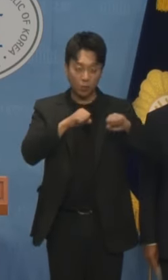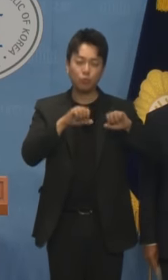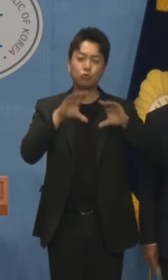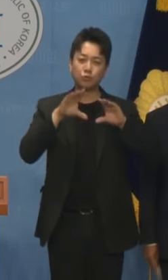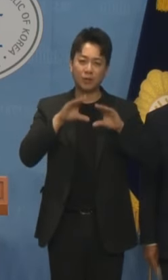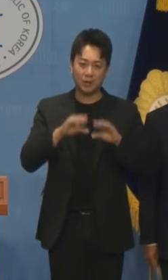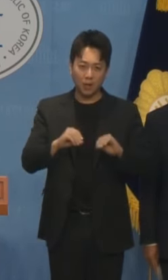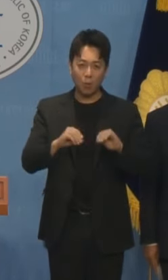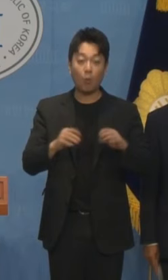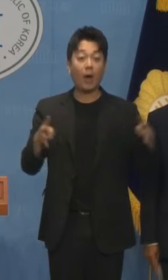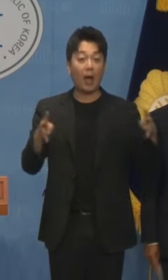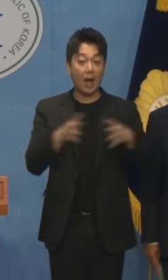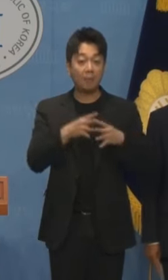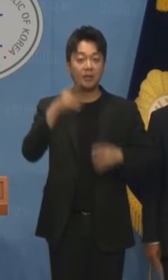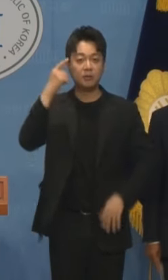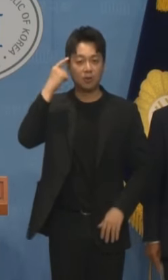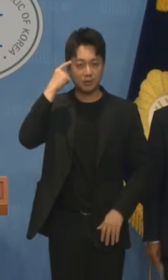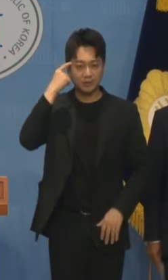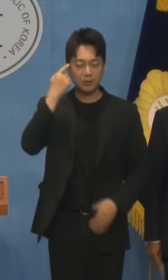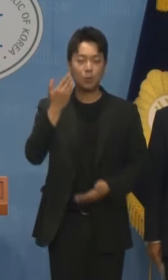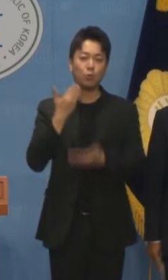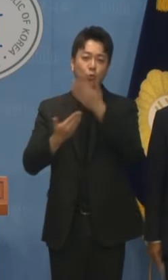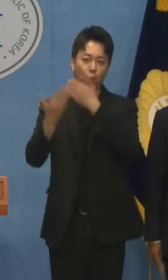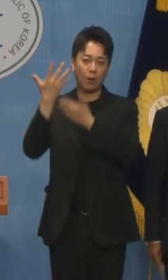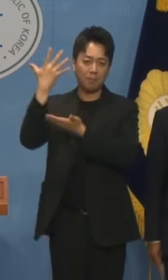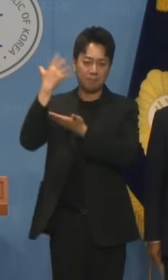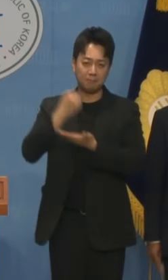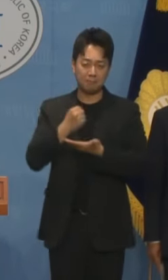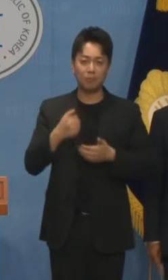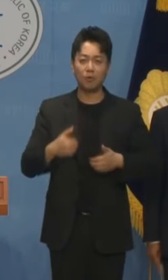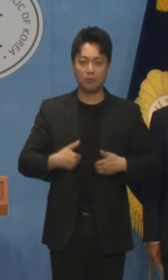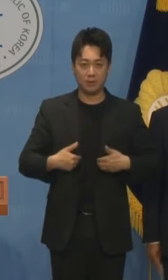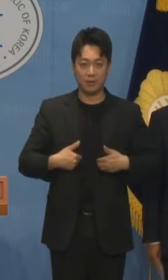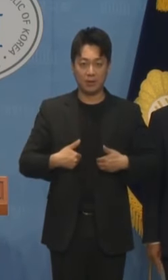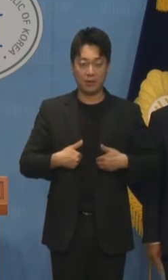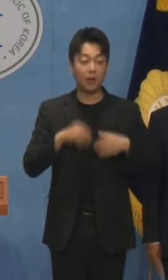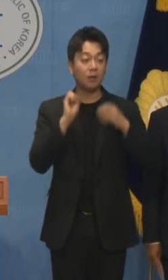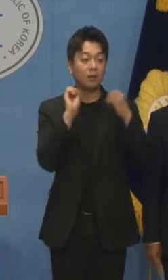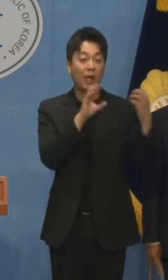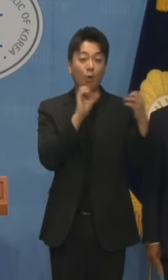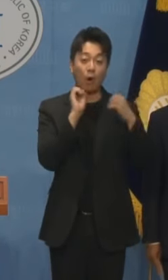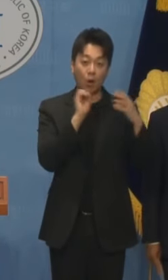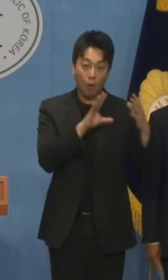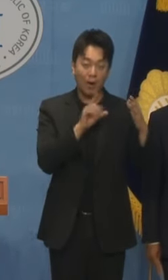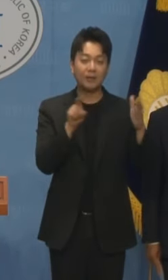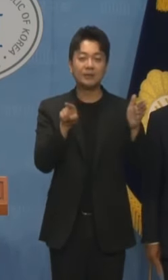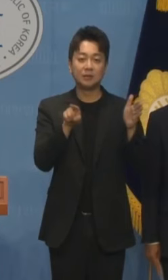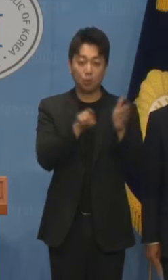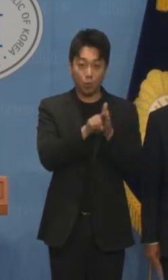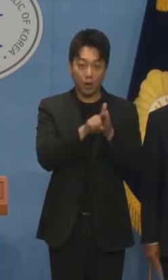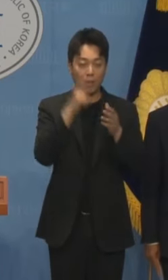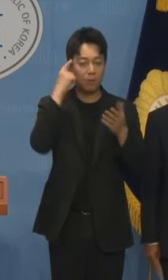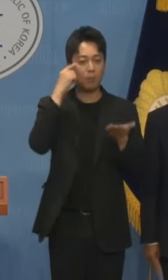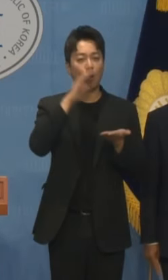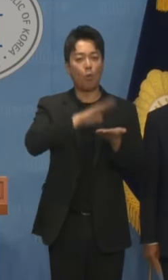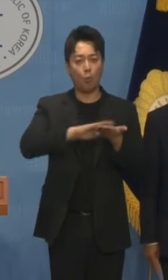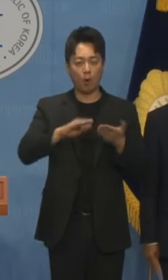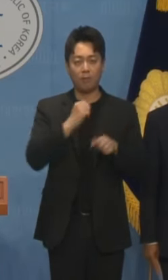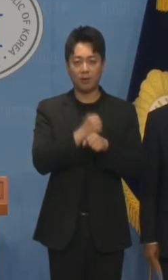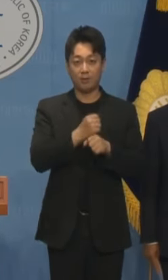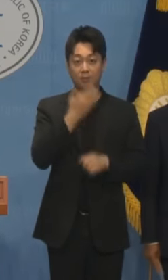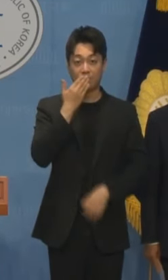돌아가야 합니다 평화는 대하로 신뢰로 이루어져야 합니다 지금의